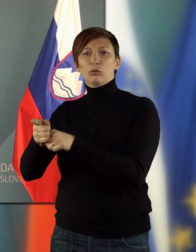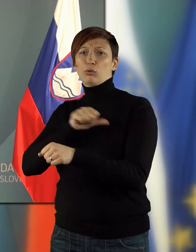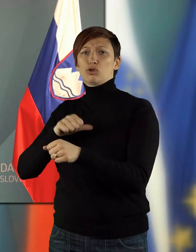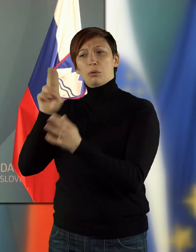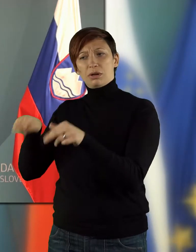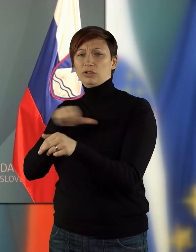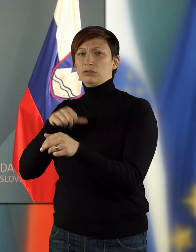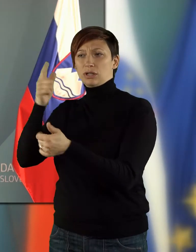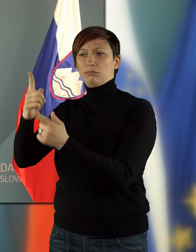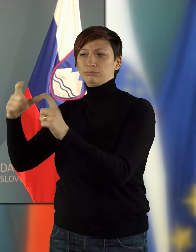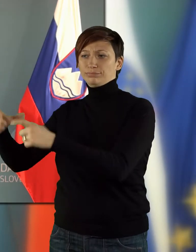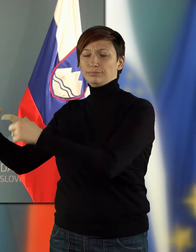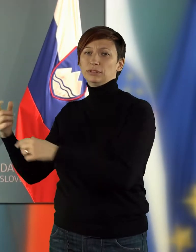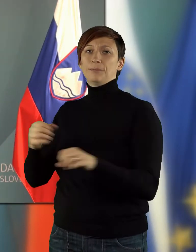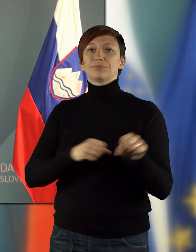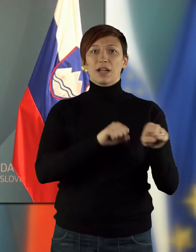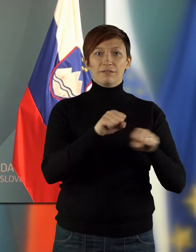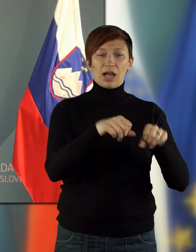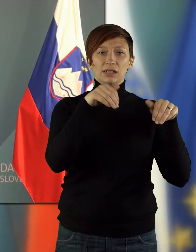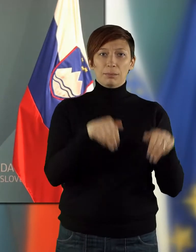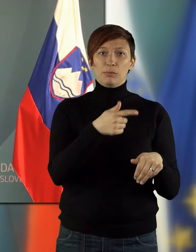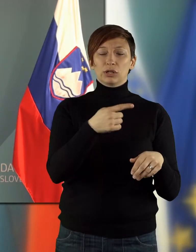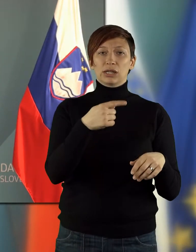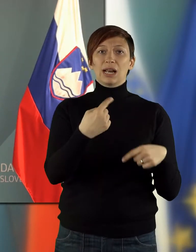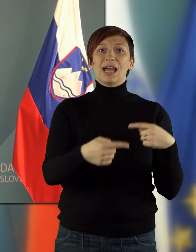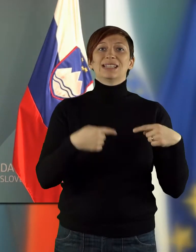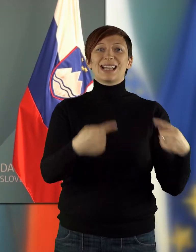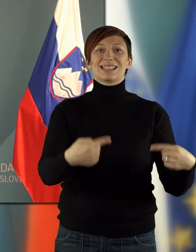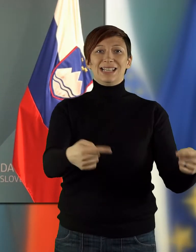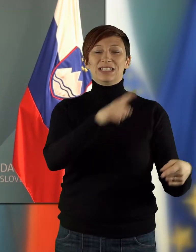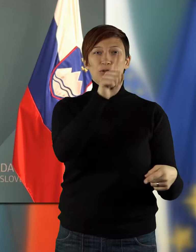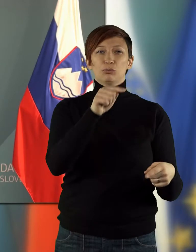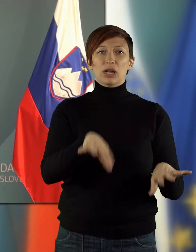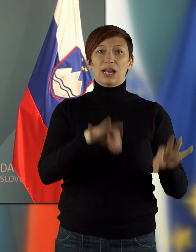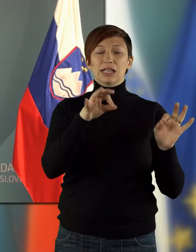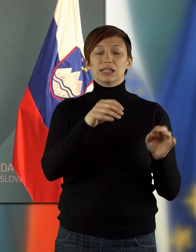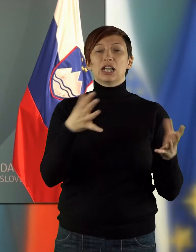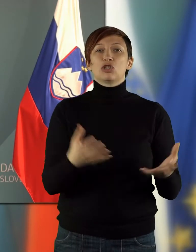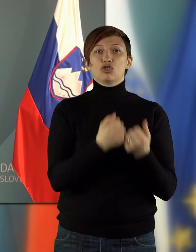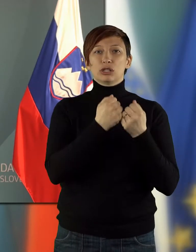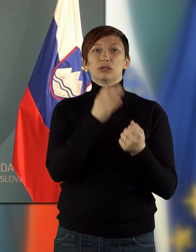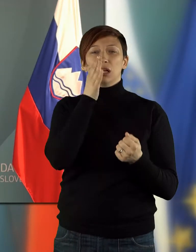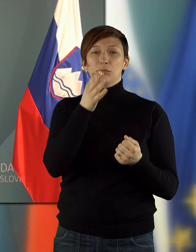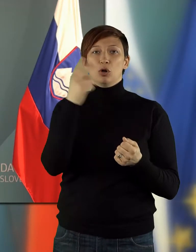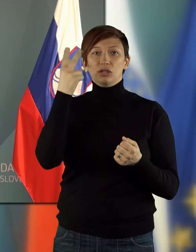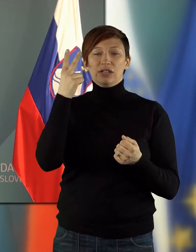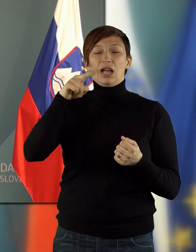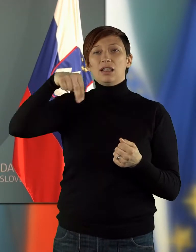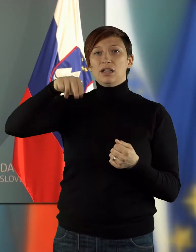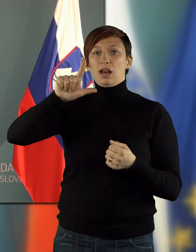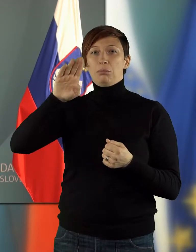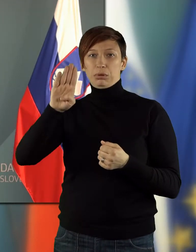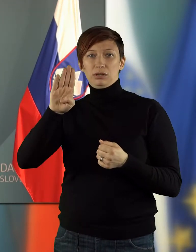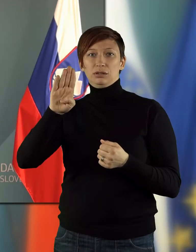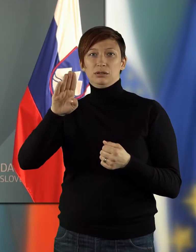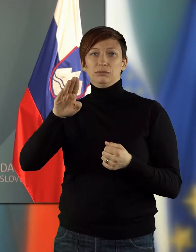odločajo tu pravilno. Kot rečeno, vlada pa mora, ker gre za nasledstveno vprašanje, najti neko rešitev, da ne bo seveda